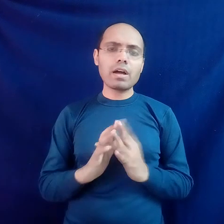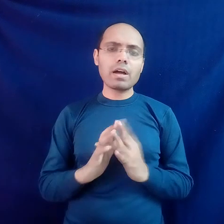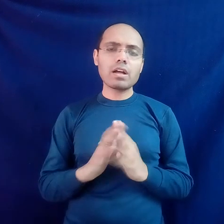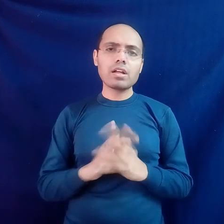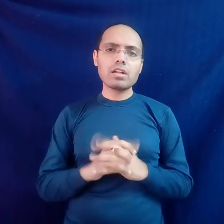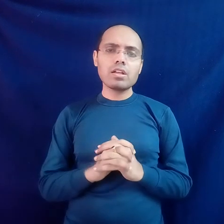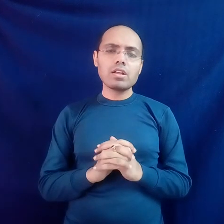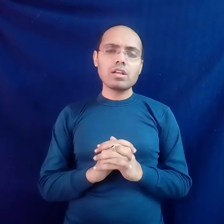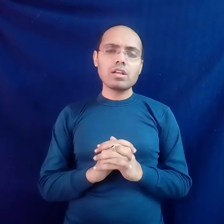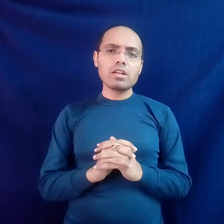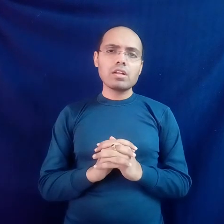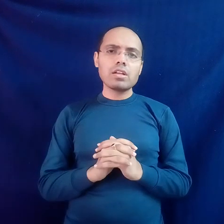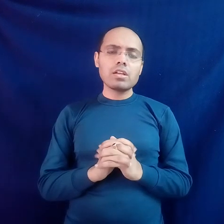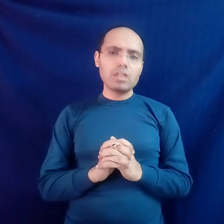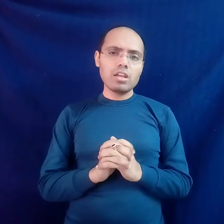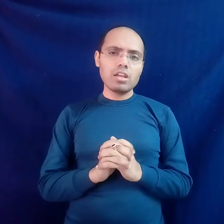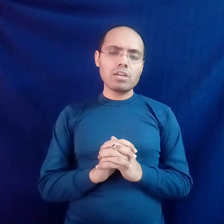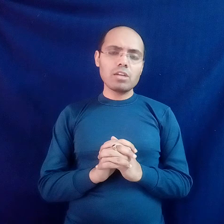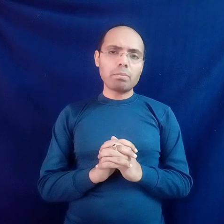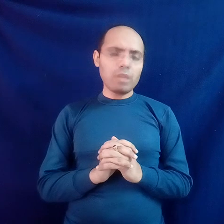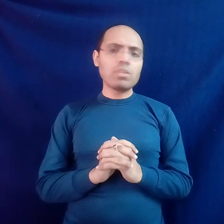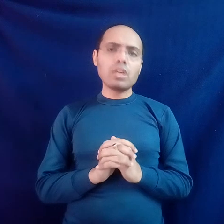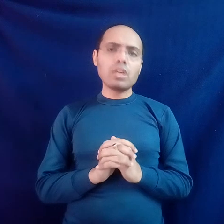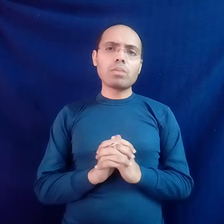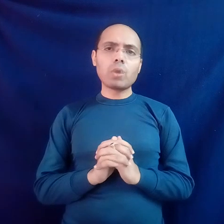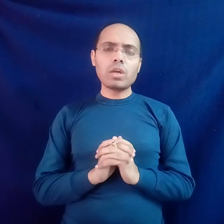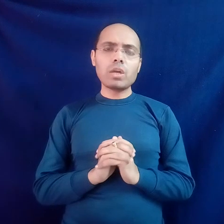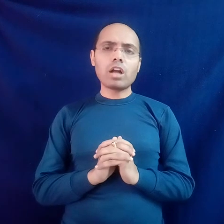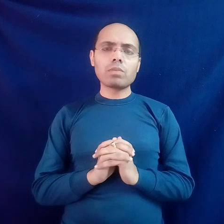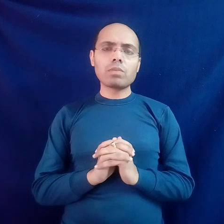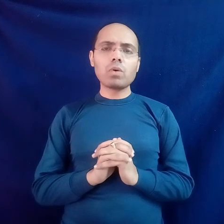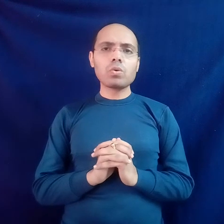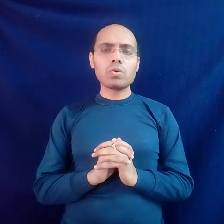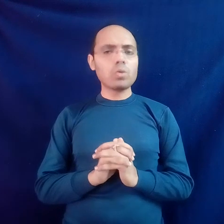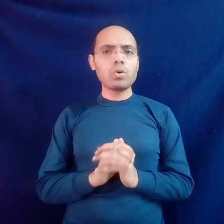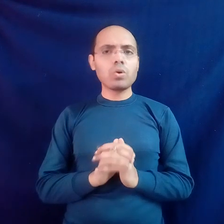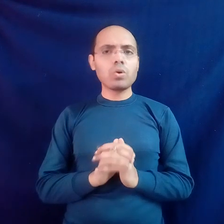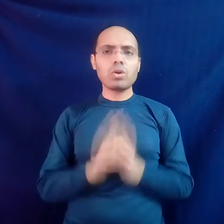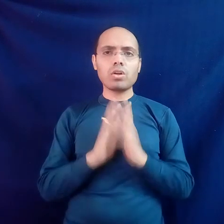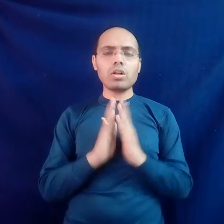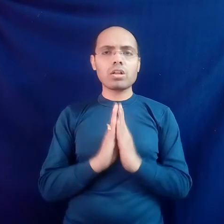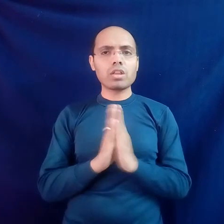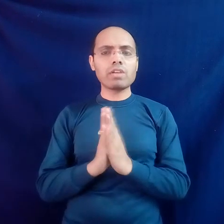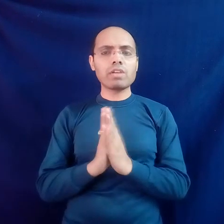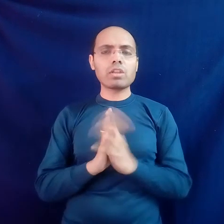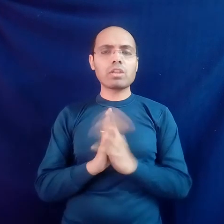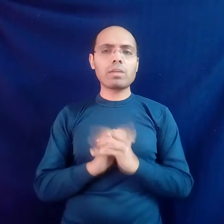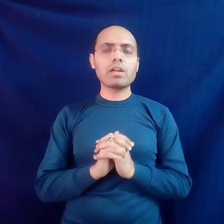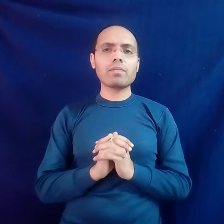पाया कि प्रेम से ही संभव इन आत्माओं को सही रास्ते पे लाना।